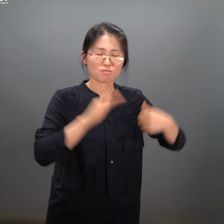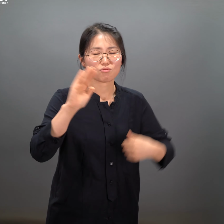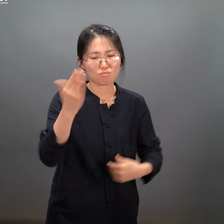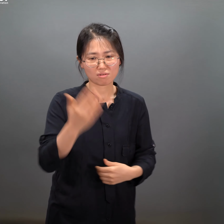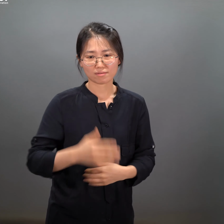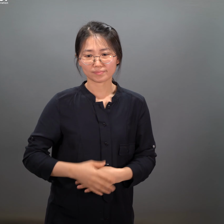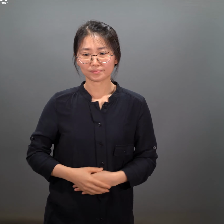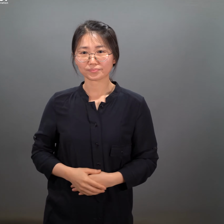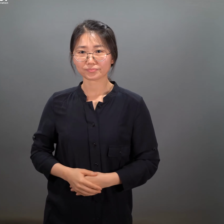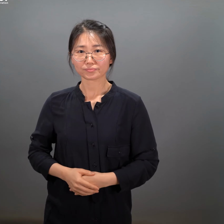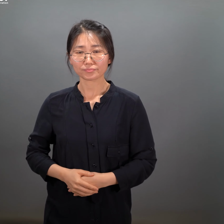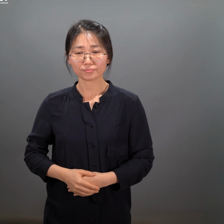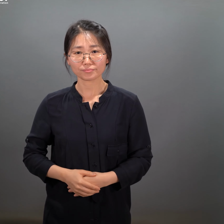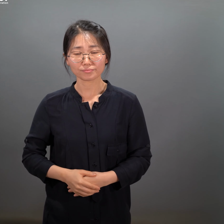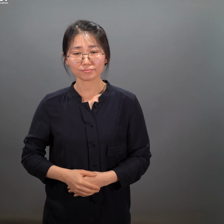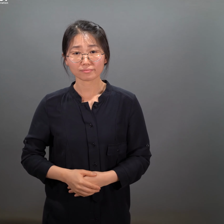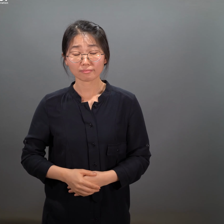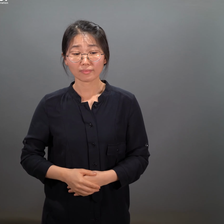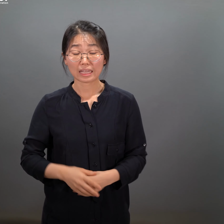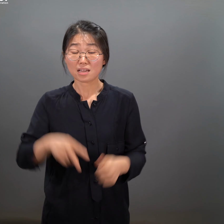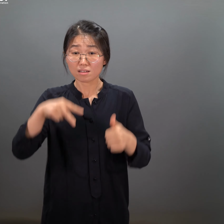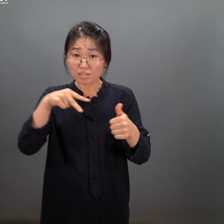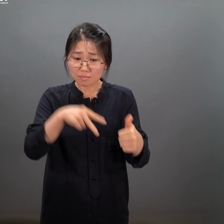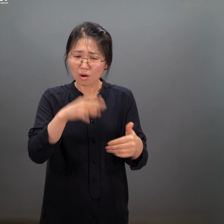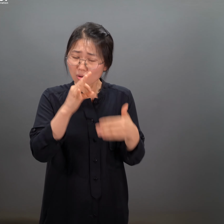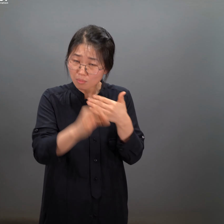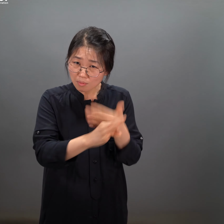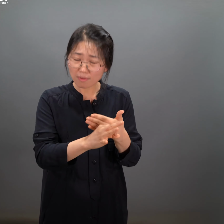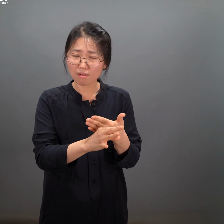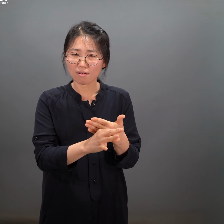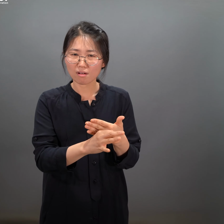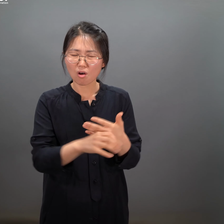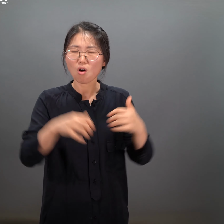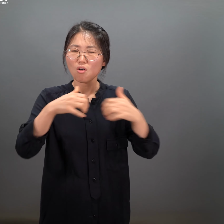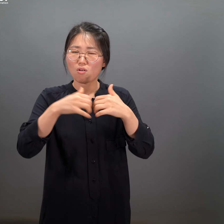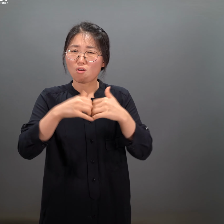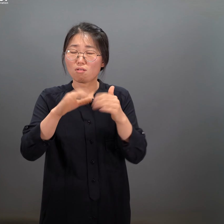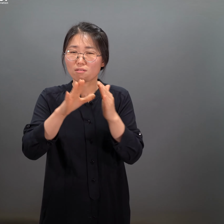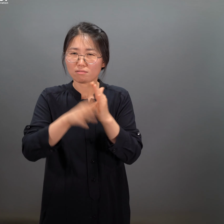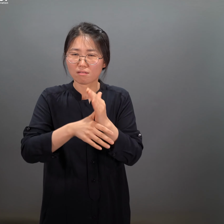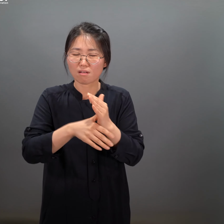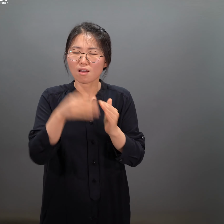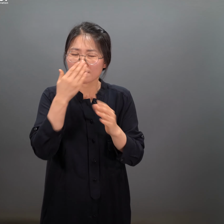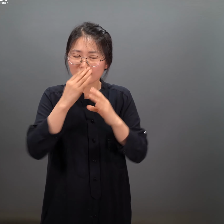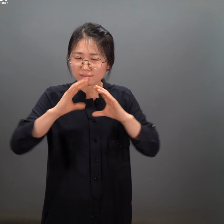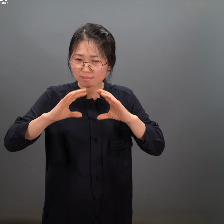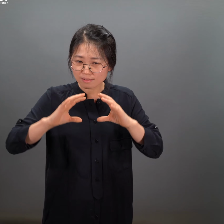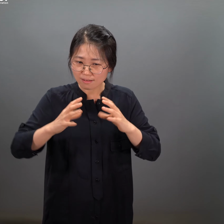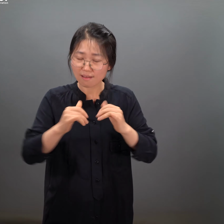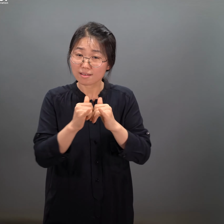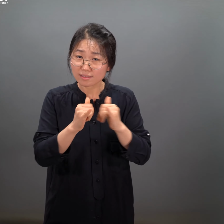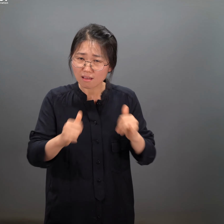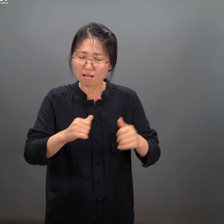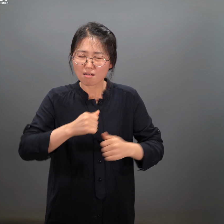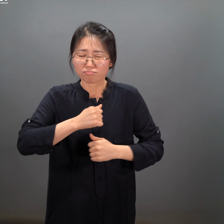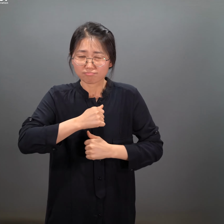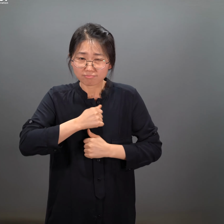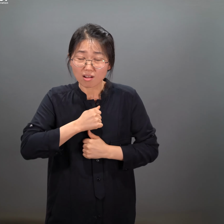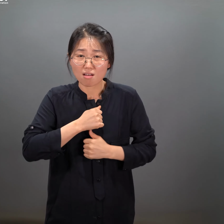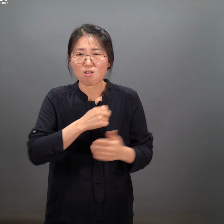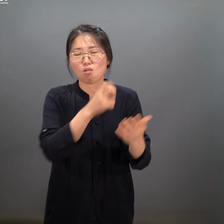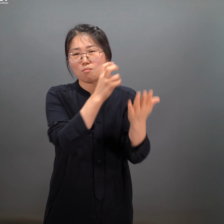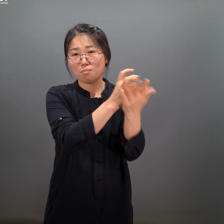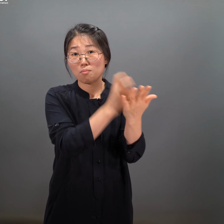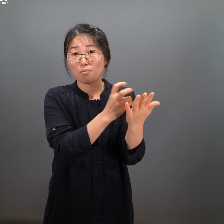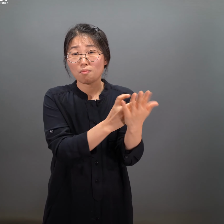20장 10절부터 14절에는요 전쟁을 할 때 이스라엘 백성들이 지켜야 할 전쟁 규정에 대해서 말해줍니다.